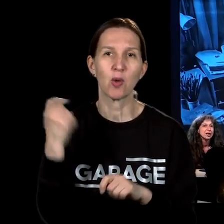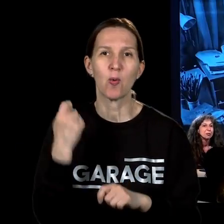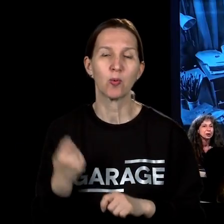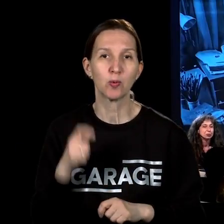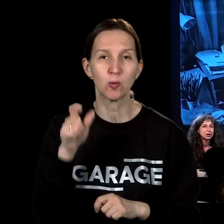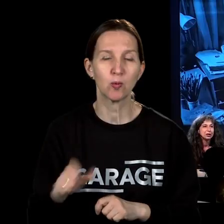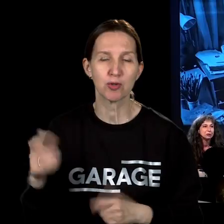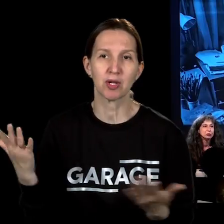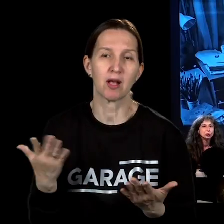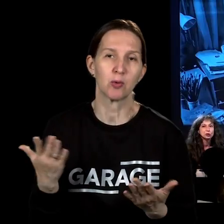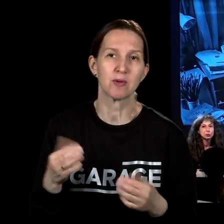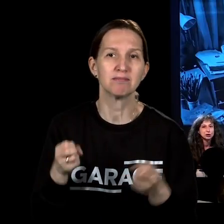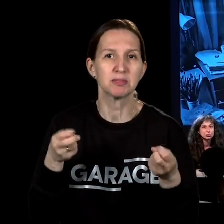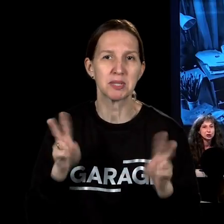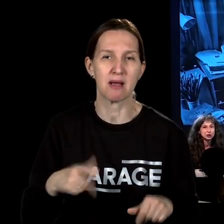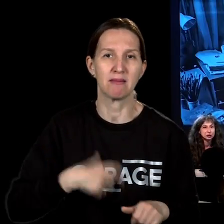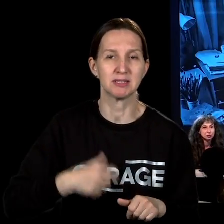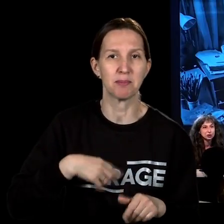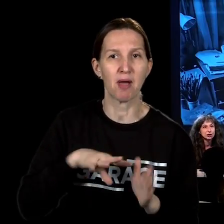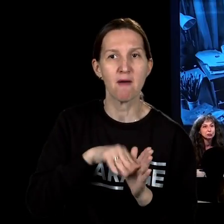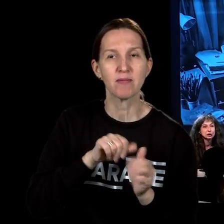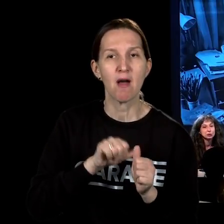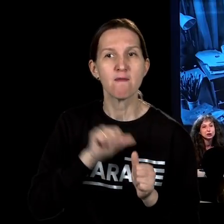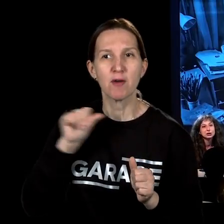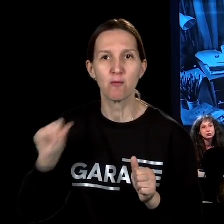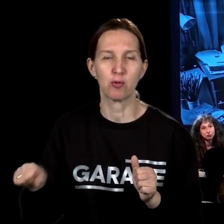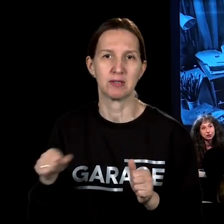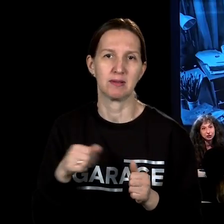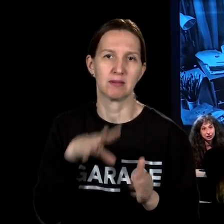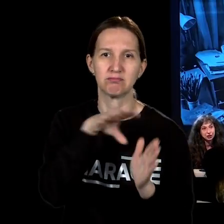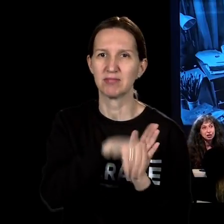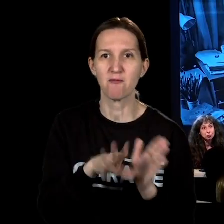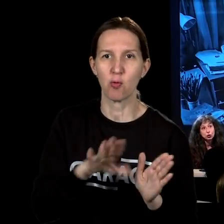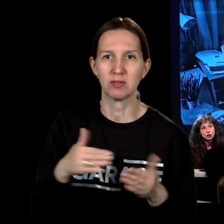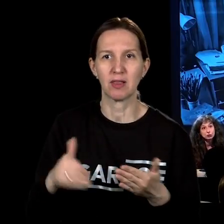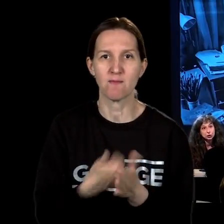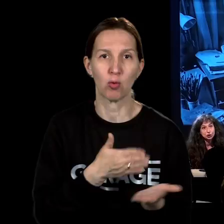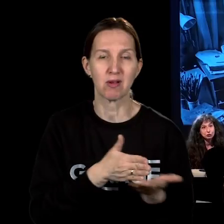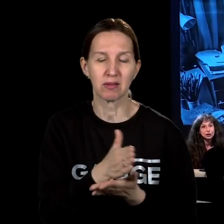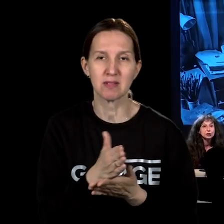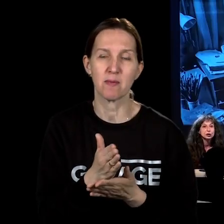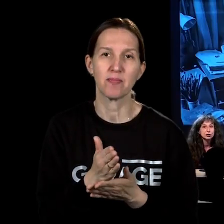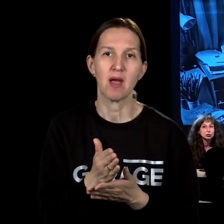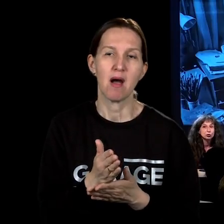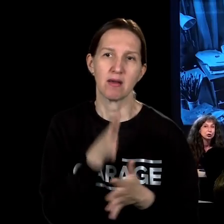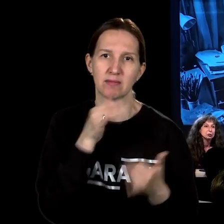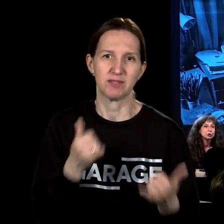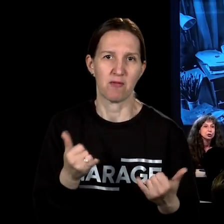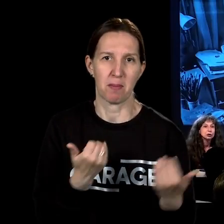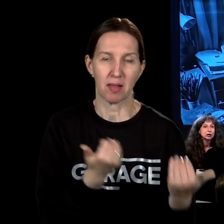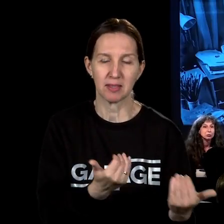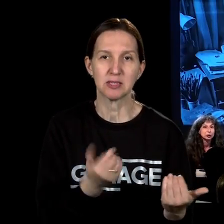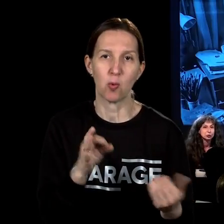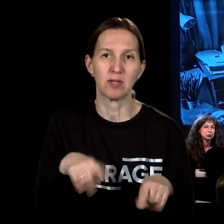которые принципиально выводят себя за пределы модернизма и за пределы современности по разным причинам. О некоторых таких художниках